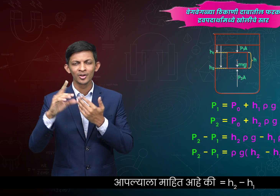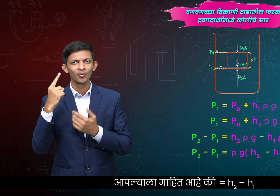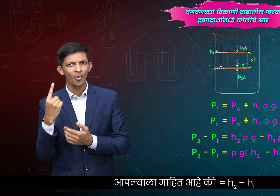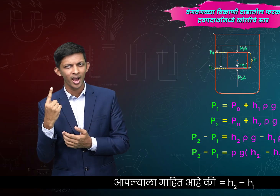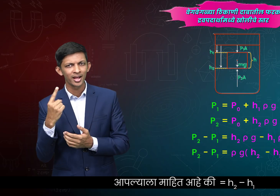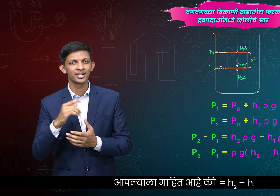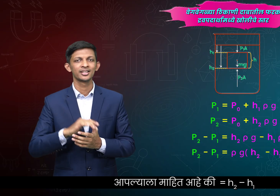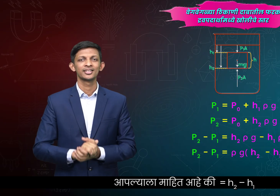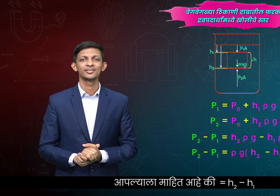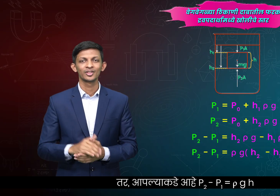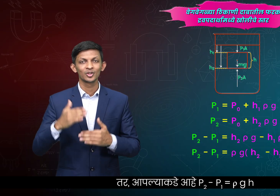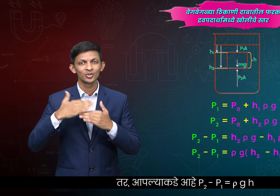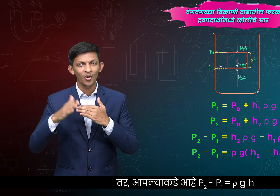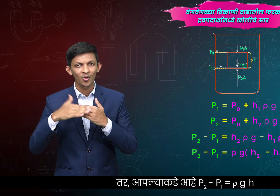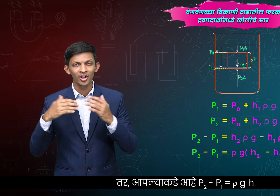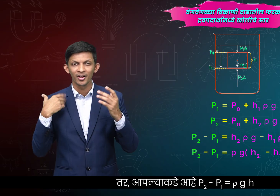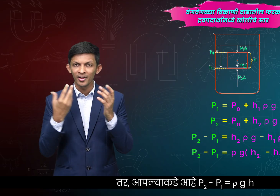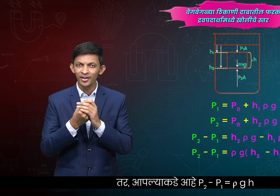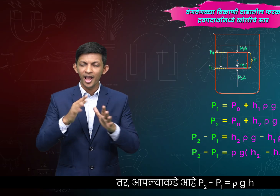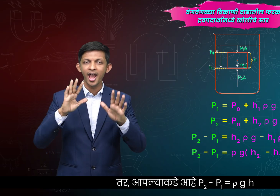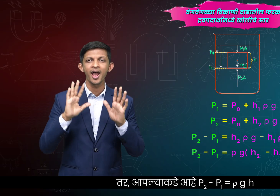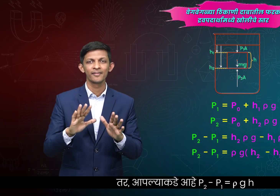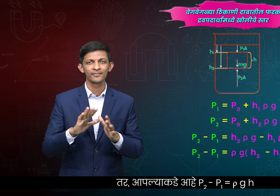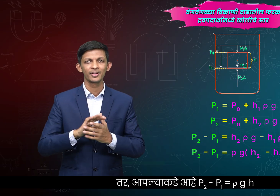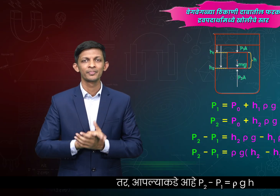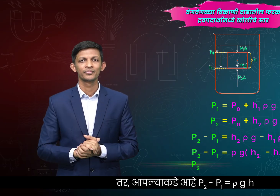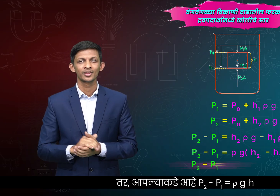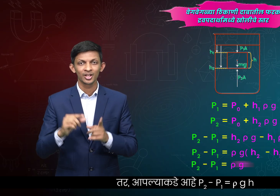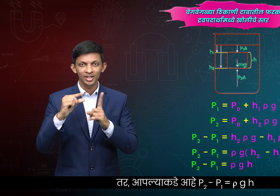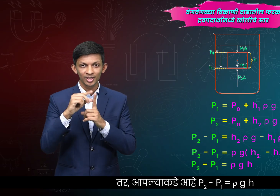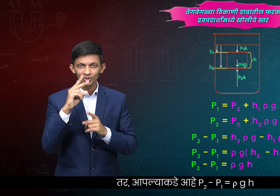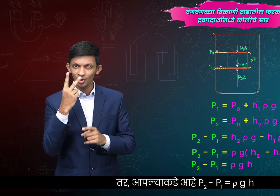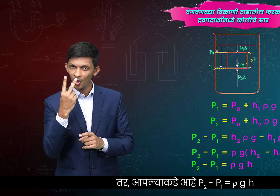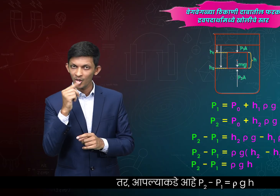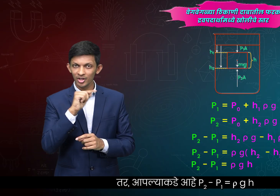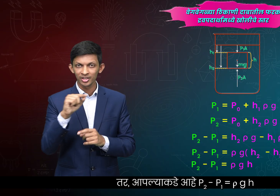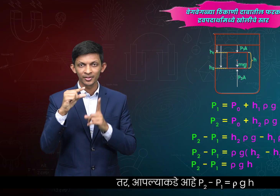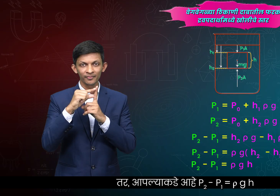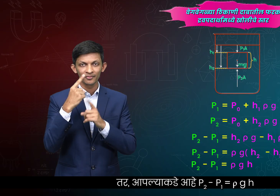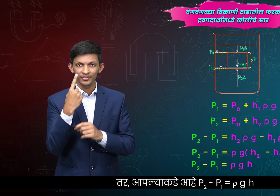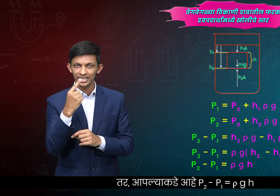H=H2 तर आपल्याकडे आहे आता P2-P1